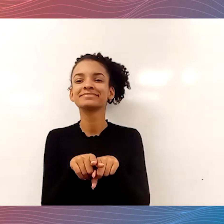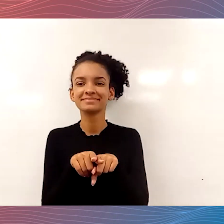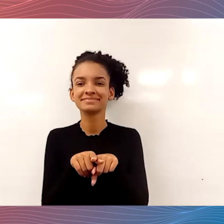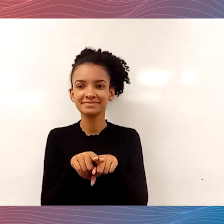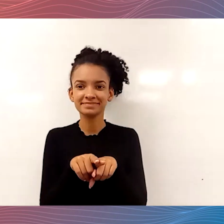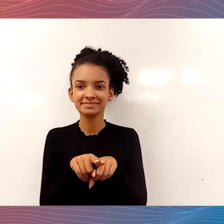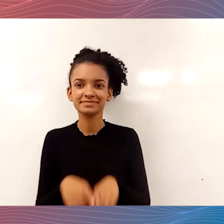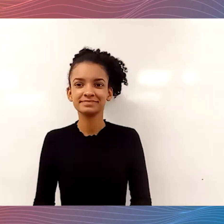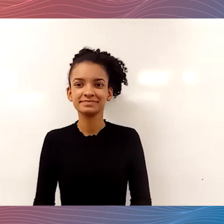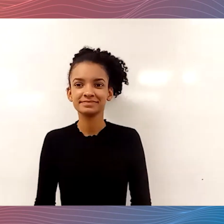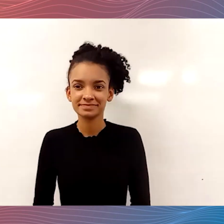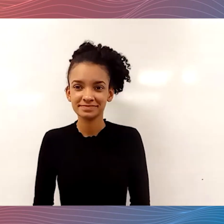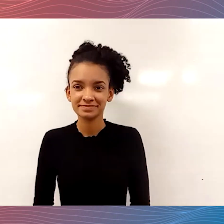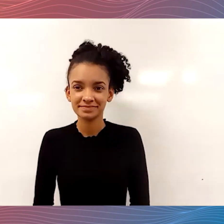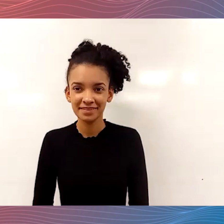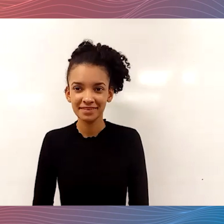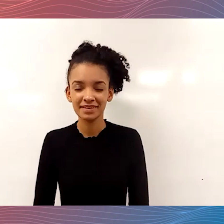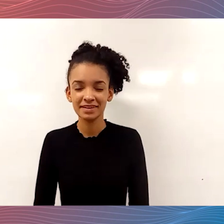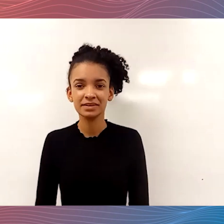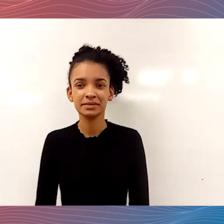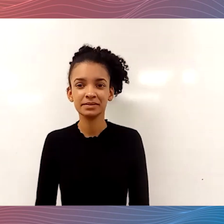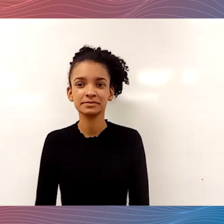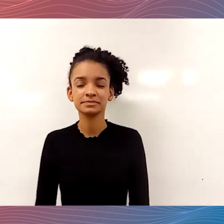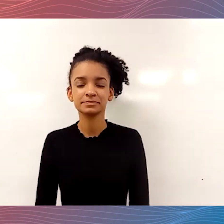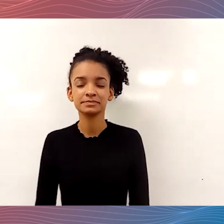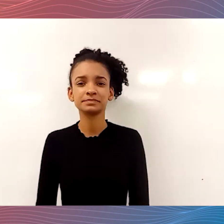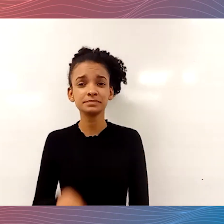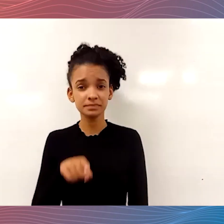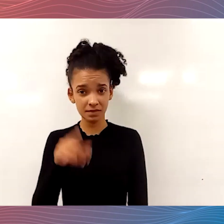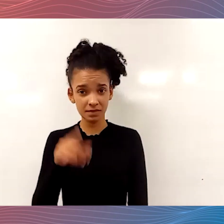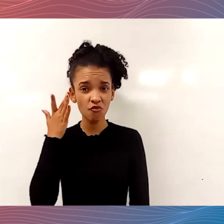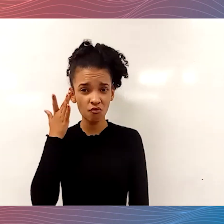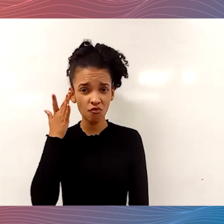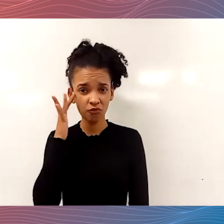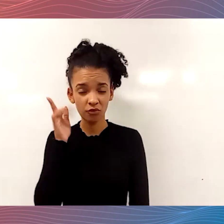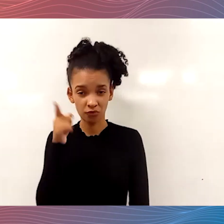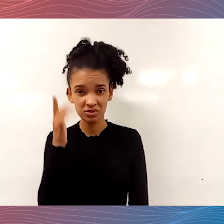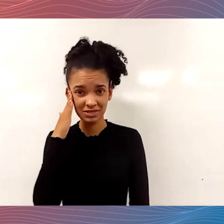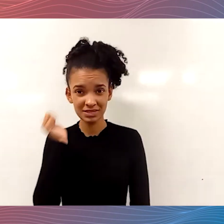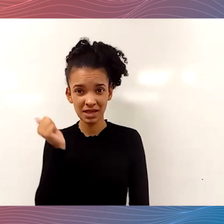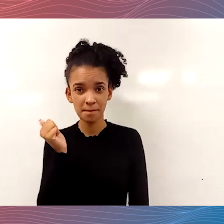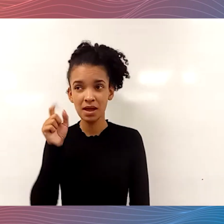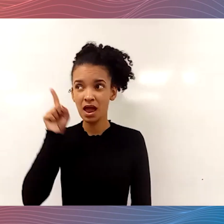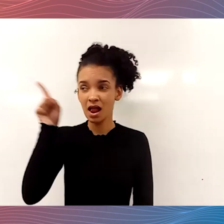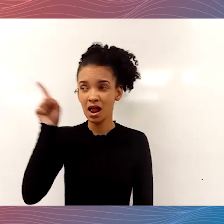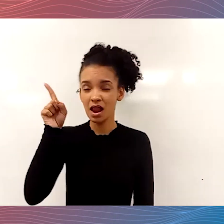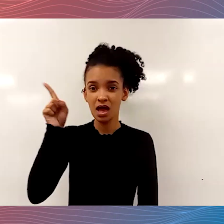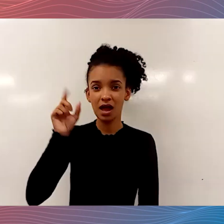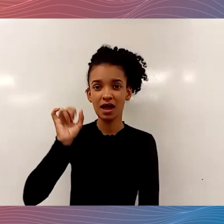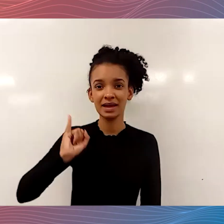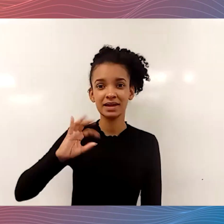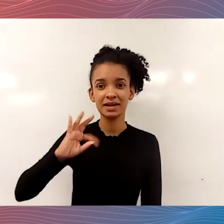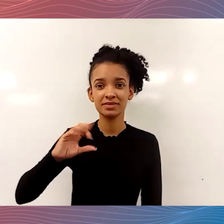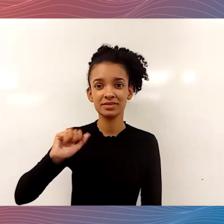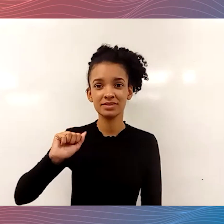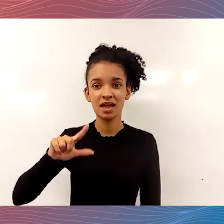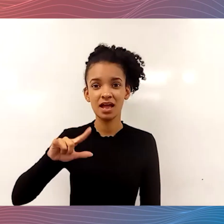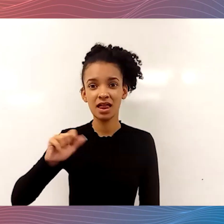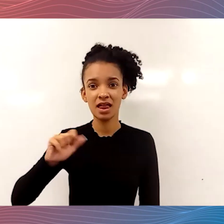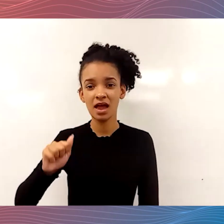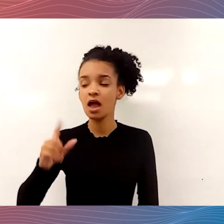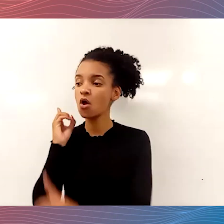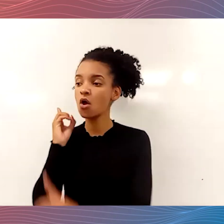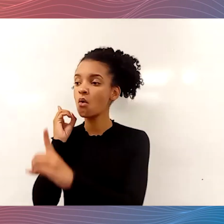que está acontecendo, irmãos, vocês acreditam que na Itália, esqueci de falar, na Itália, eles encontraram um cristão que